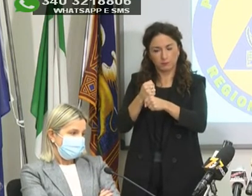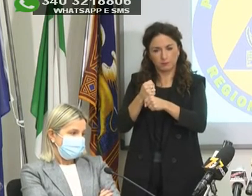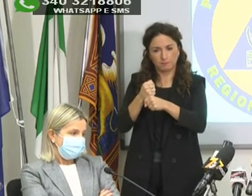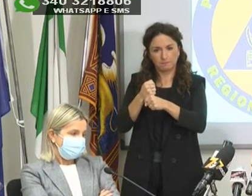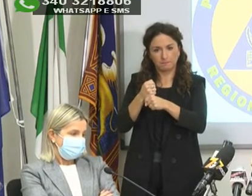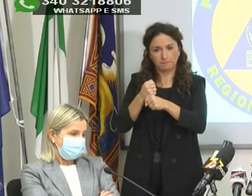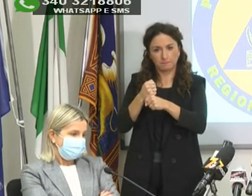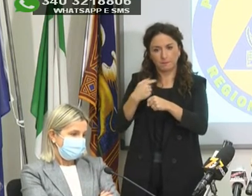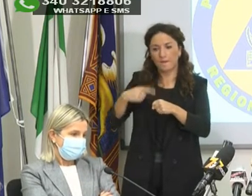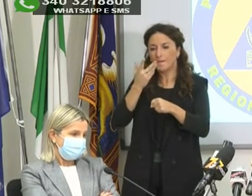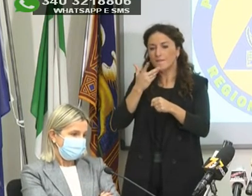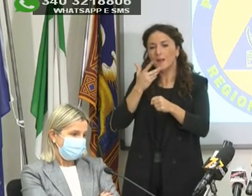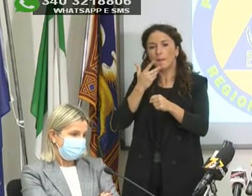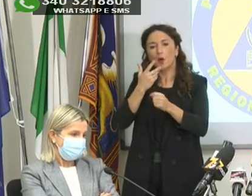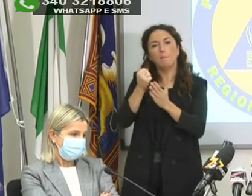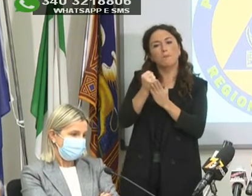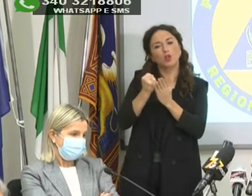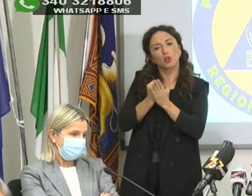abbiamo voluto con forza rivedere i protocolli.